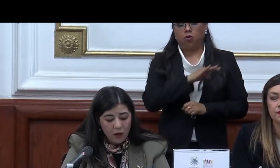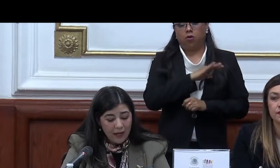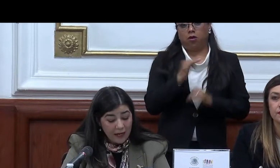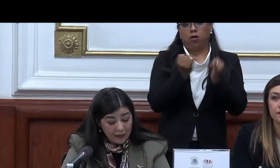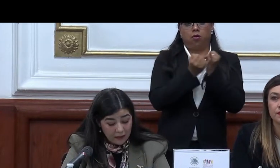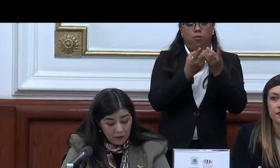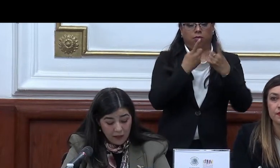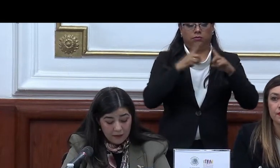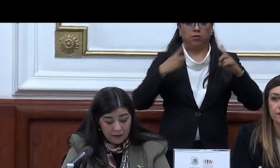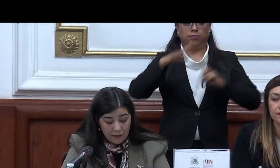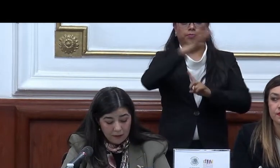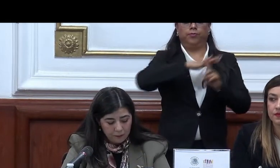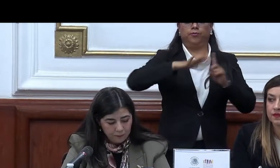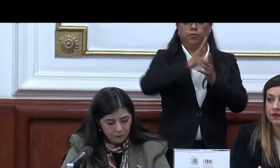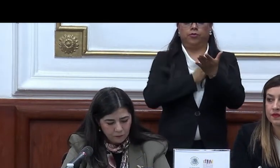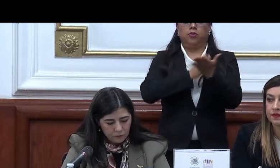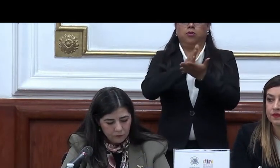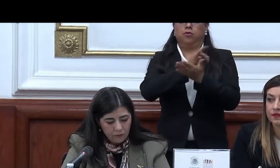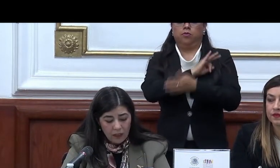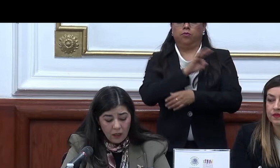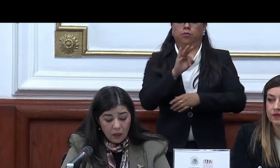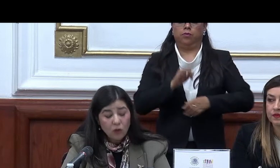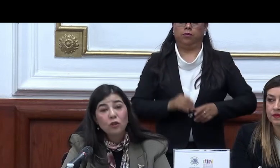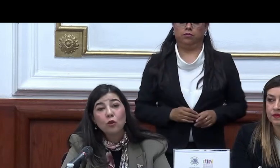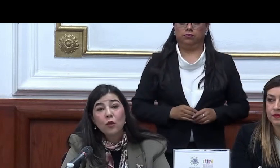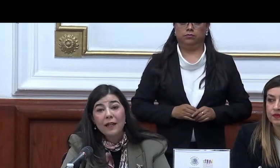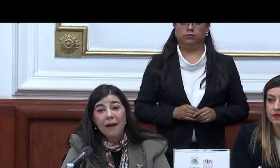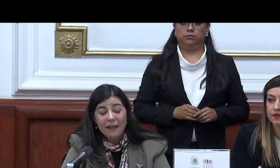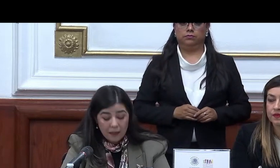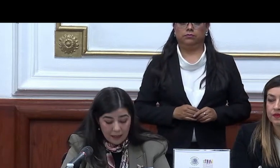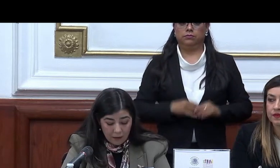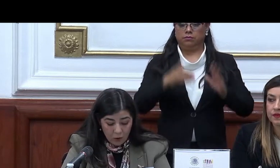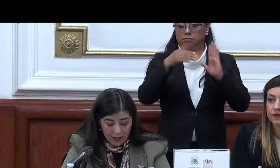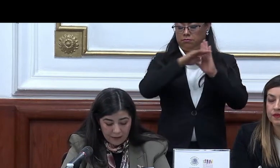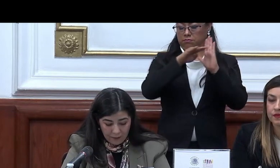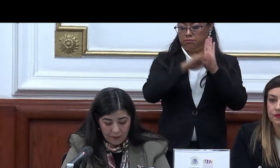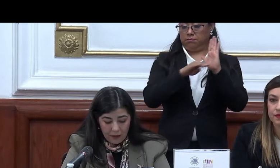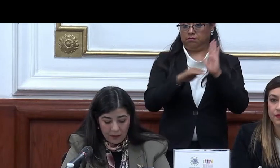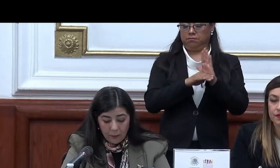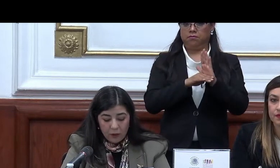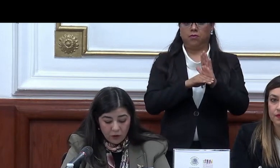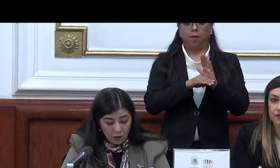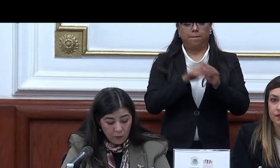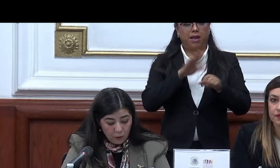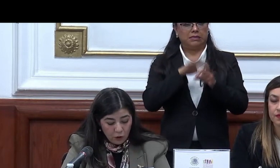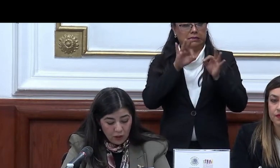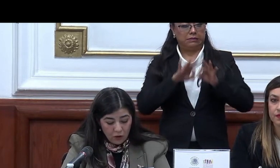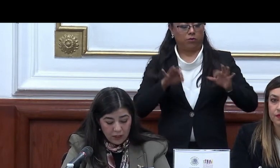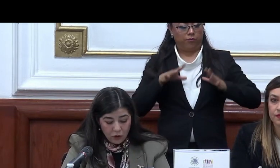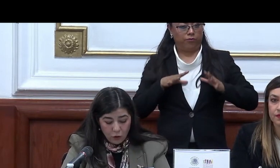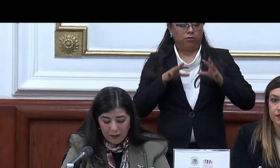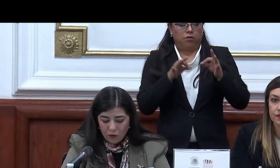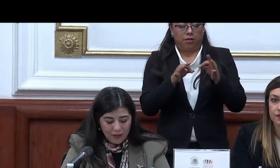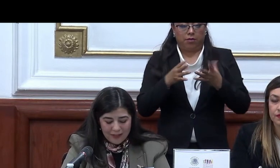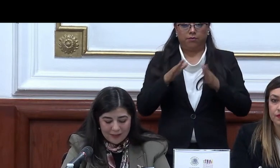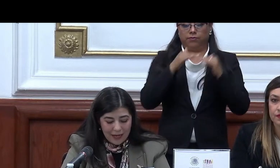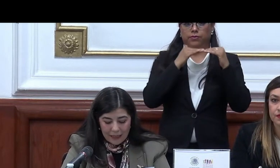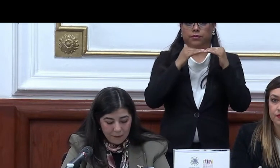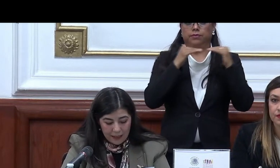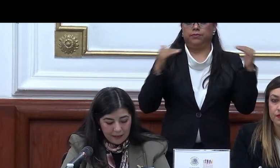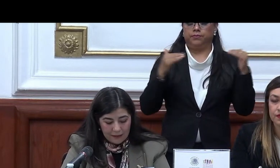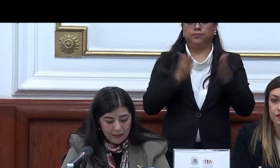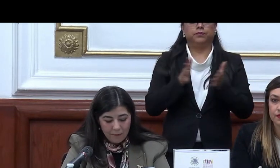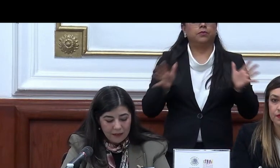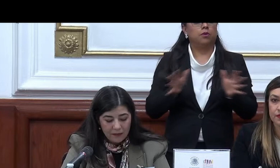entorno equitativo y accesible. Constituyen la base de la democracia, La protección y promoción de los derechos humanos son esenciales